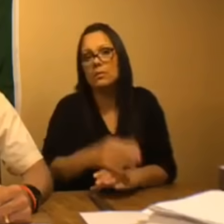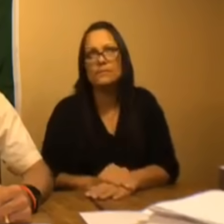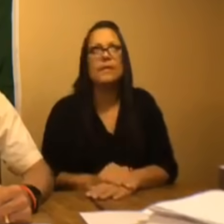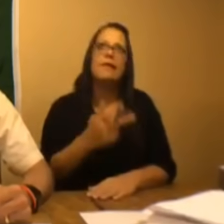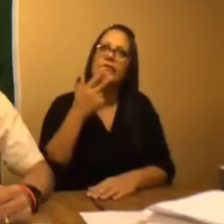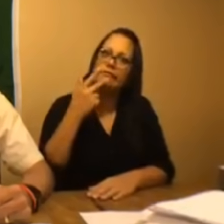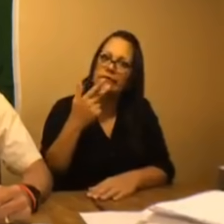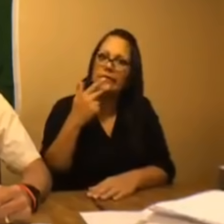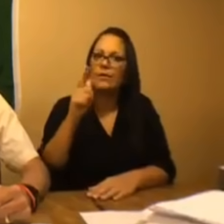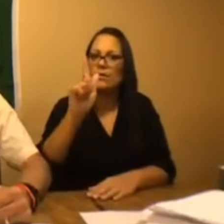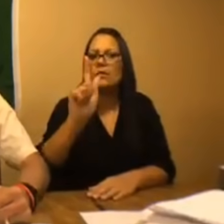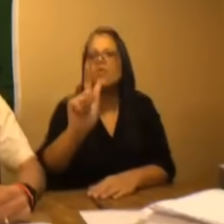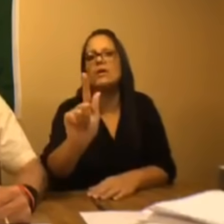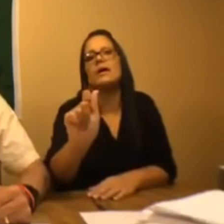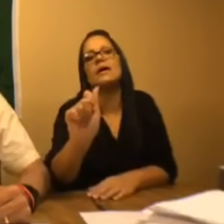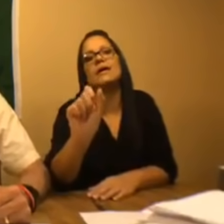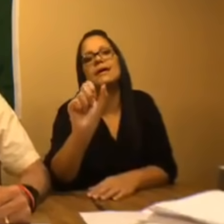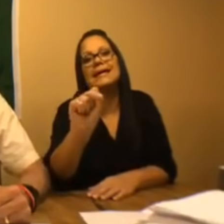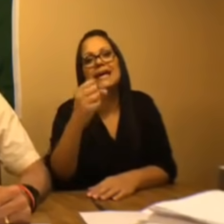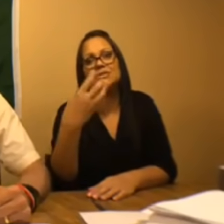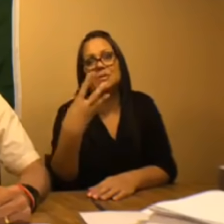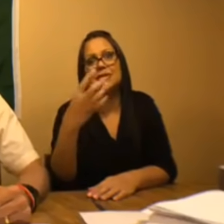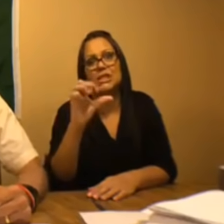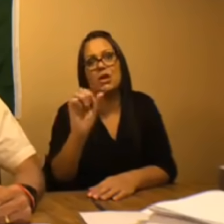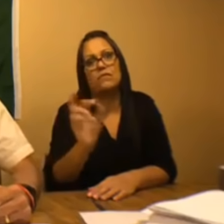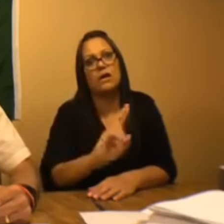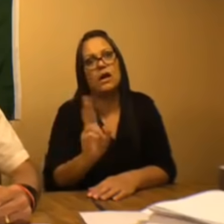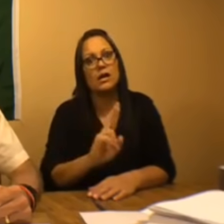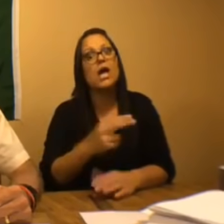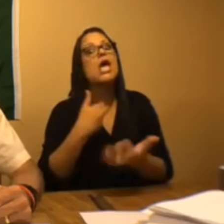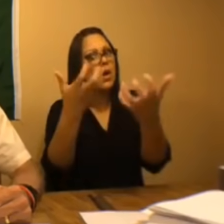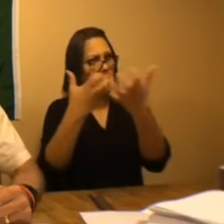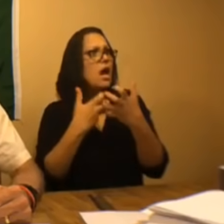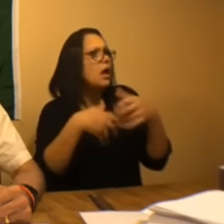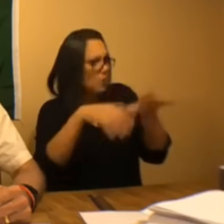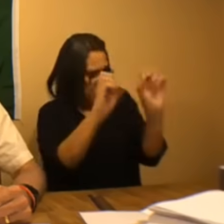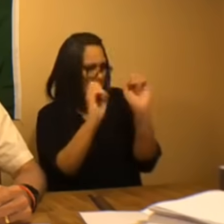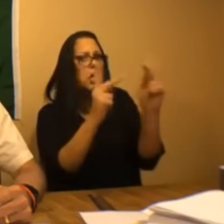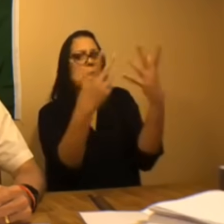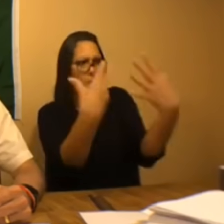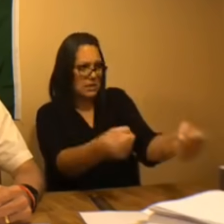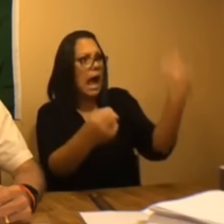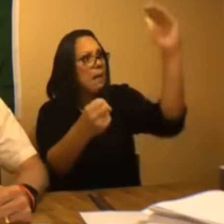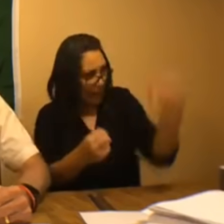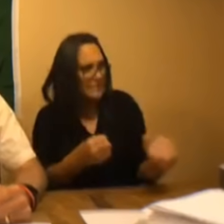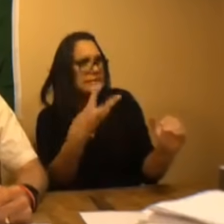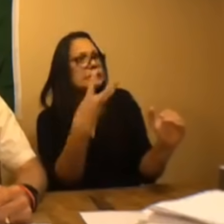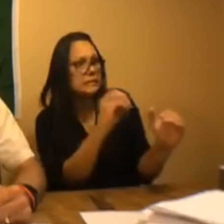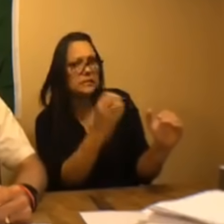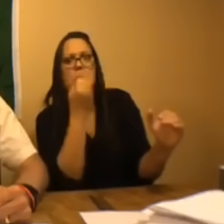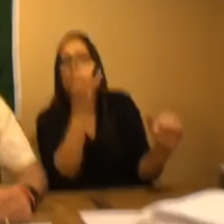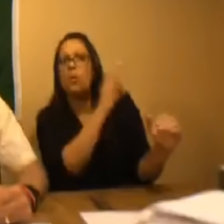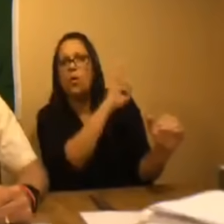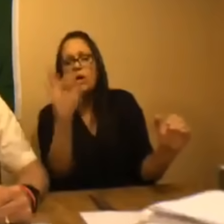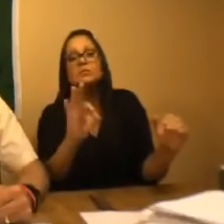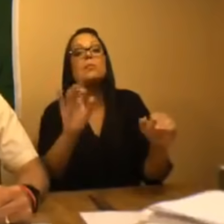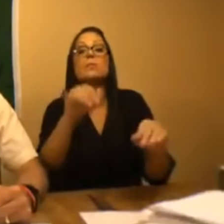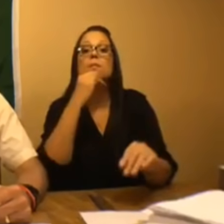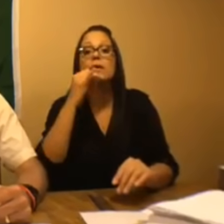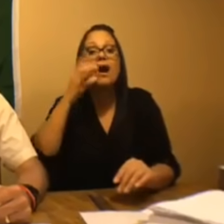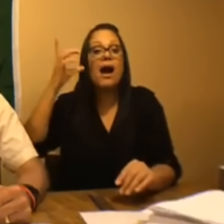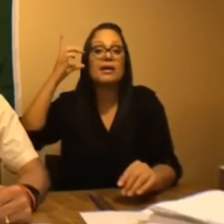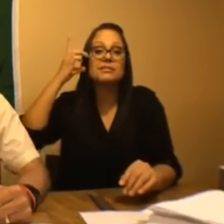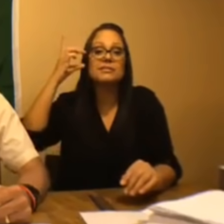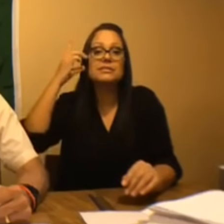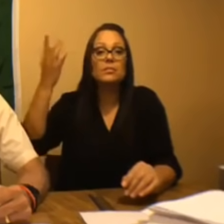para R$49. Eu quero que ele passe para 30. Agora, da mesma forma como Dilma diminuiu a tarifa da energia elétrica atrás,